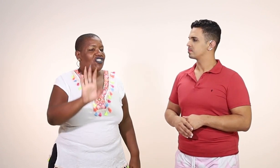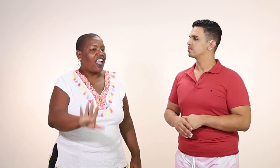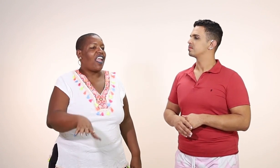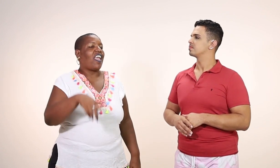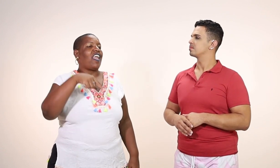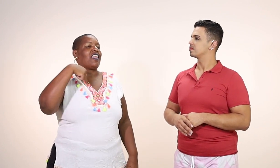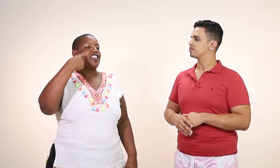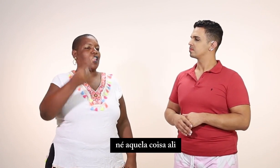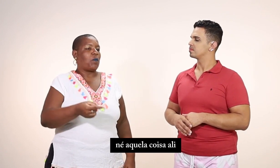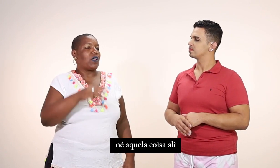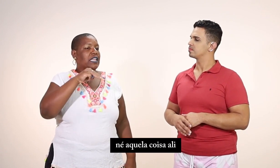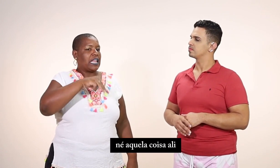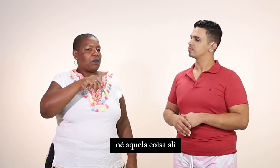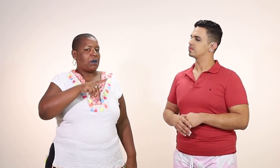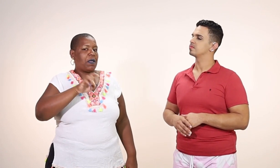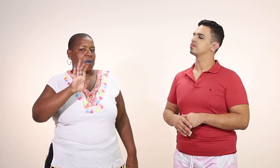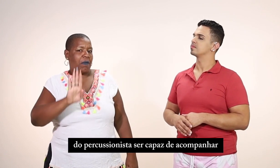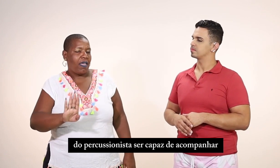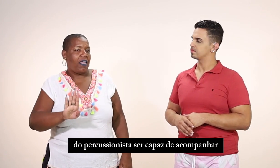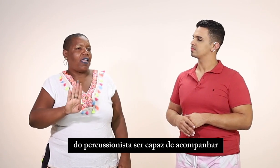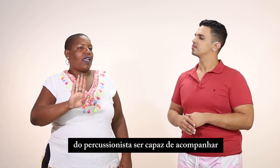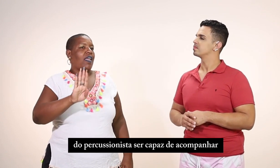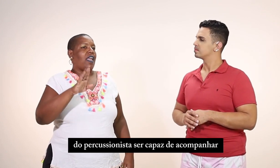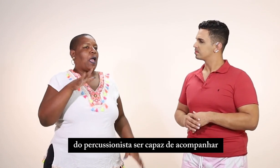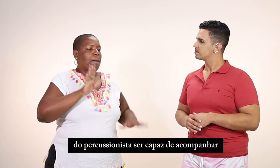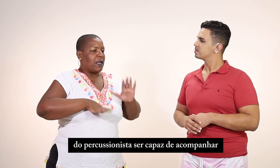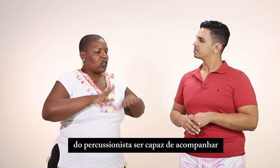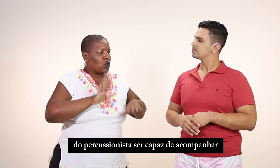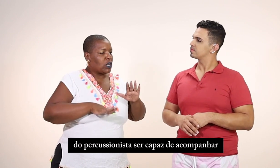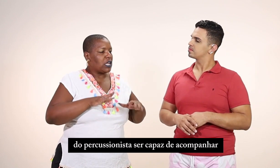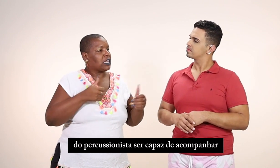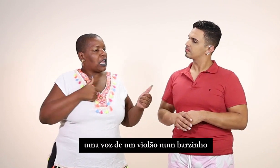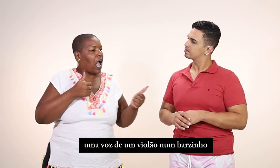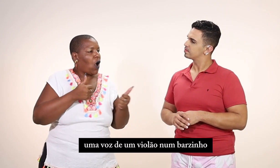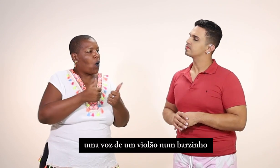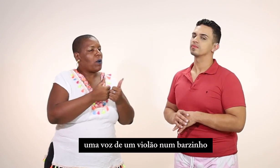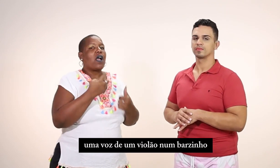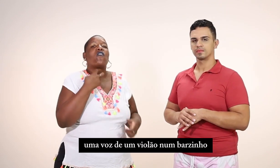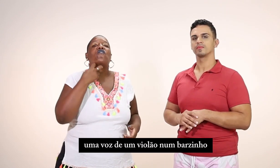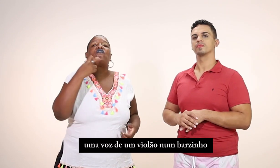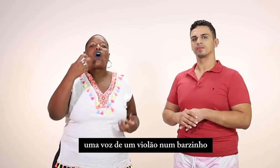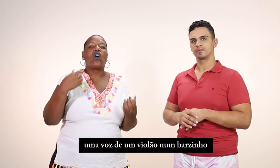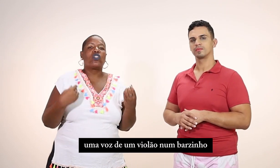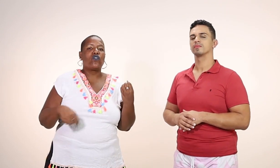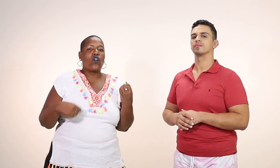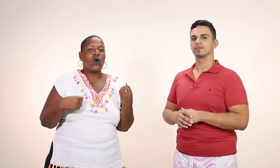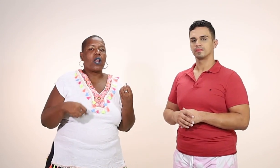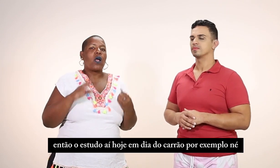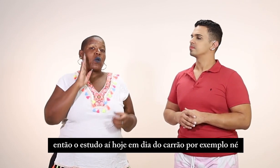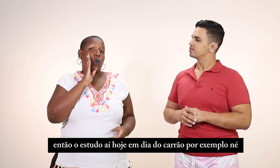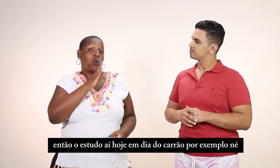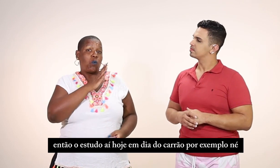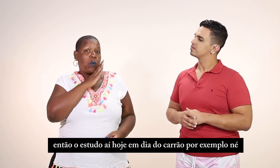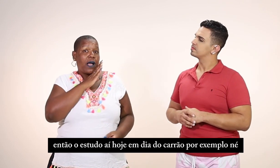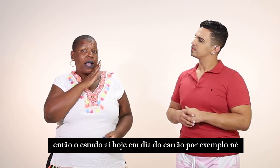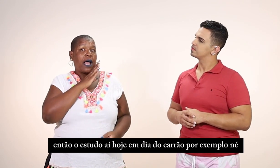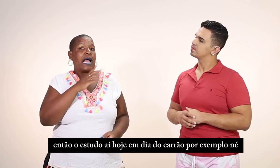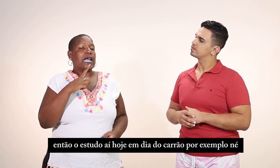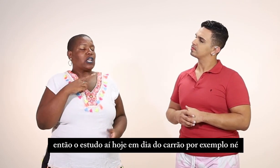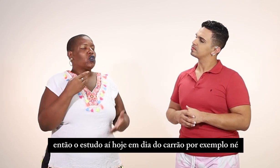MPB, né, aquela coisa ali do percussionista ser capaz de acompanhar uma voz e um violão num barzinho. Uhum. Então o estudo aí hoje em dia do